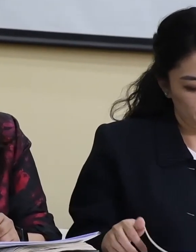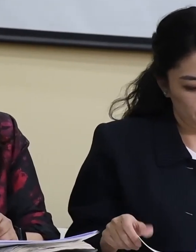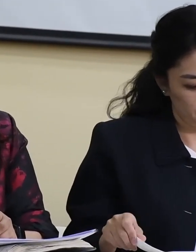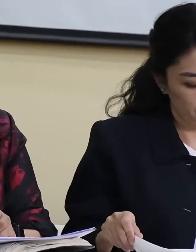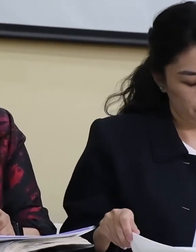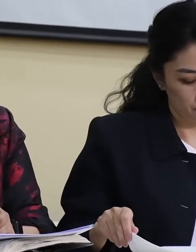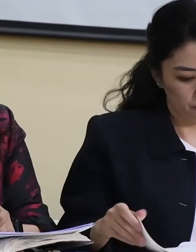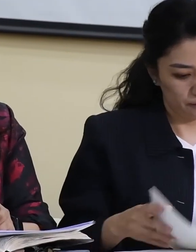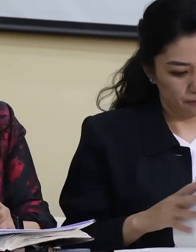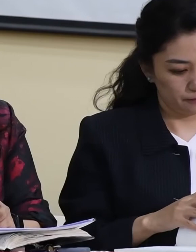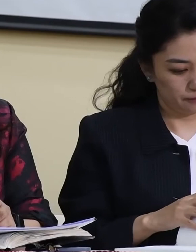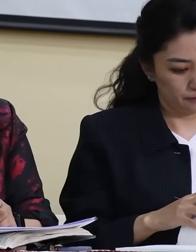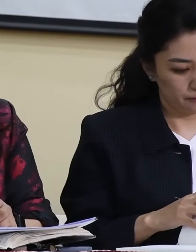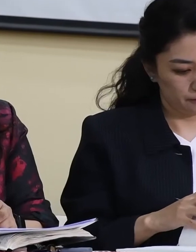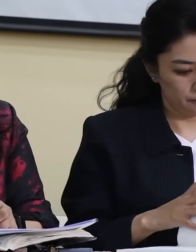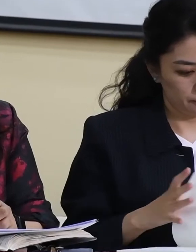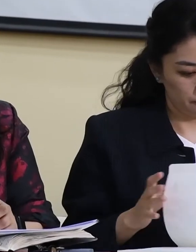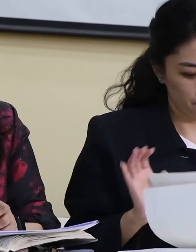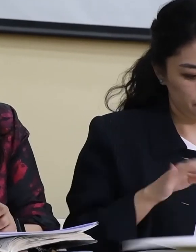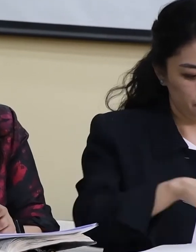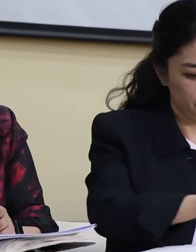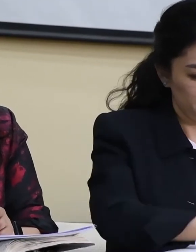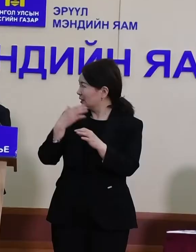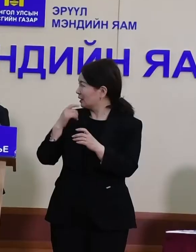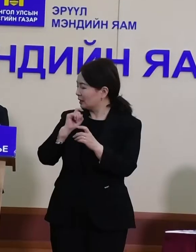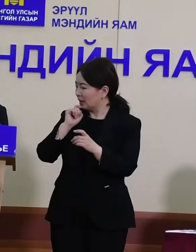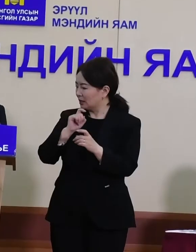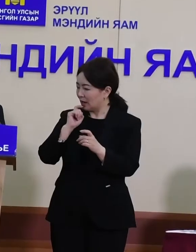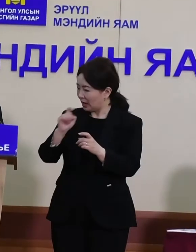за салбарын хэмжээнд тулгуурлаж байгаа за олон нийтийн сошиал